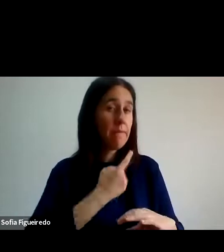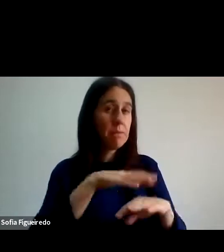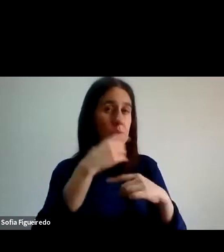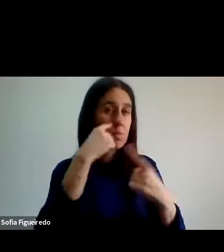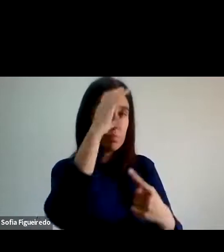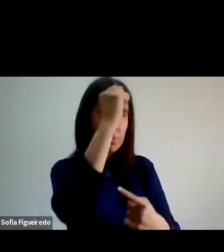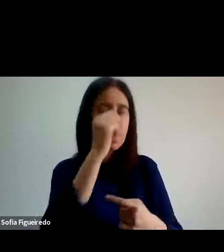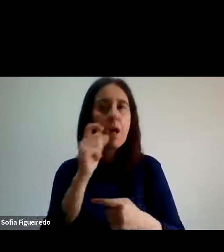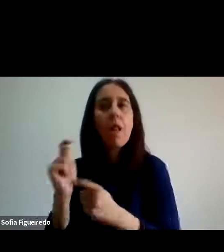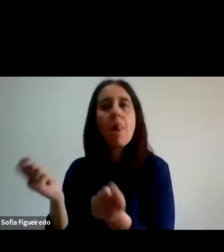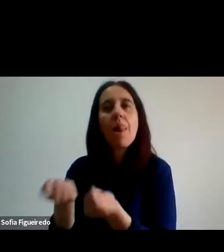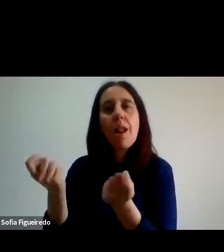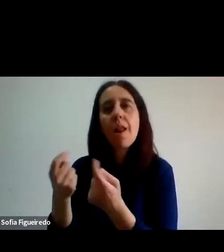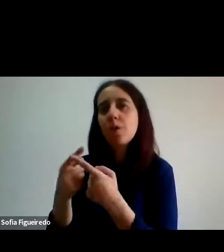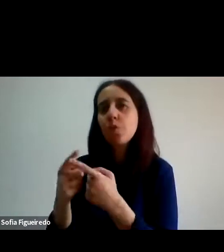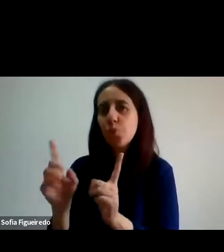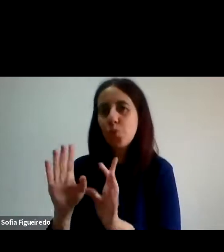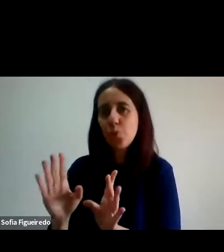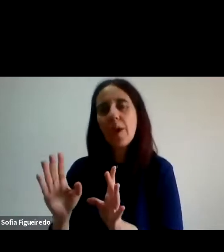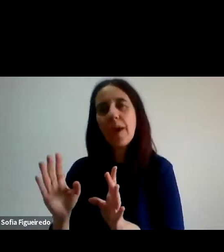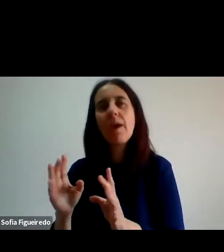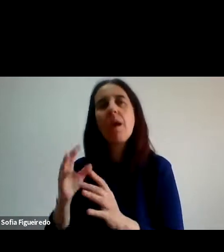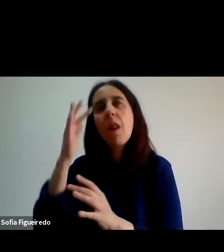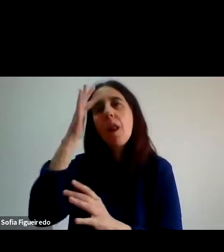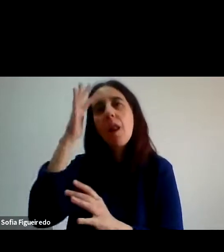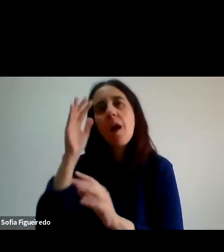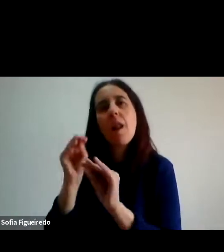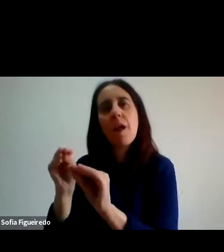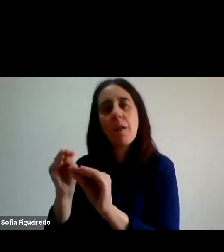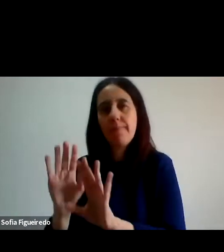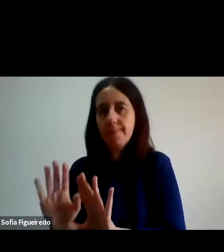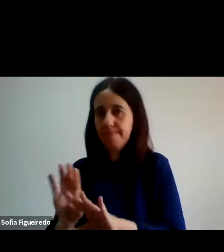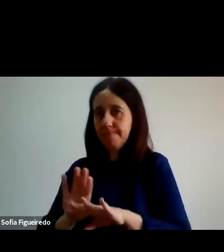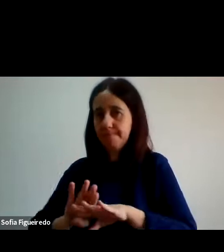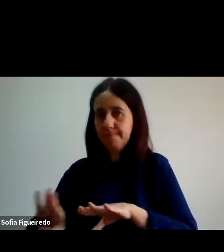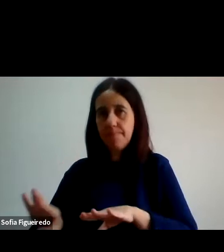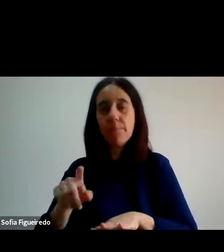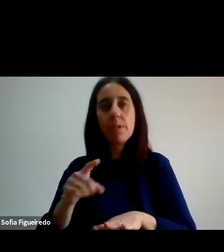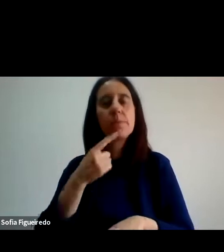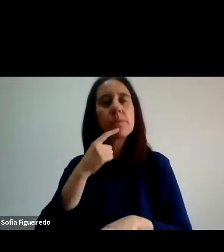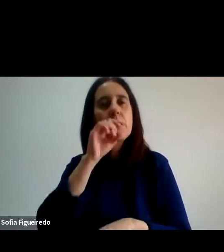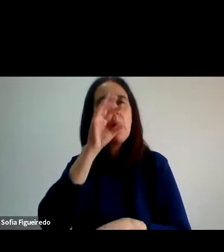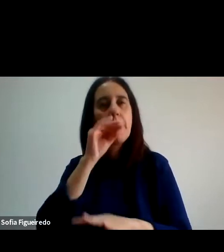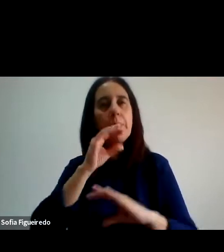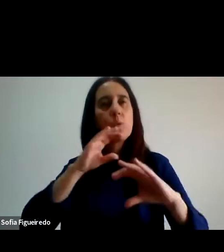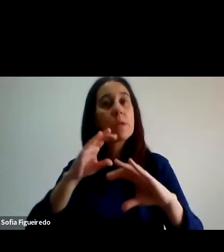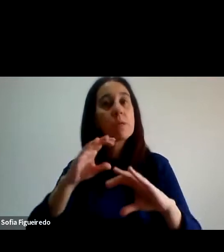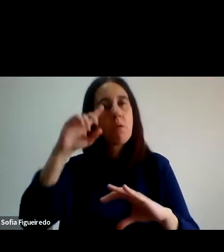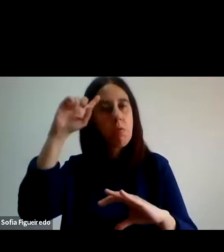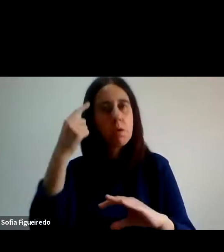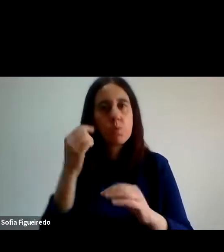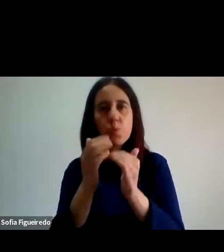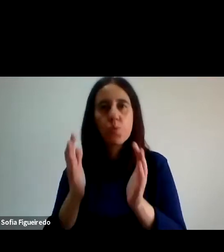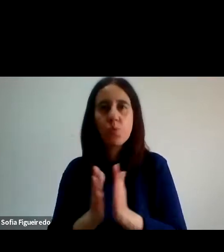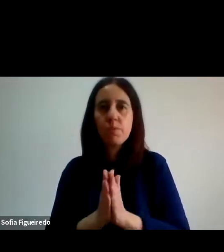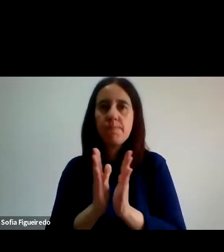Propaganda é outra coisa completamente diferente. É passar uma doutrina. E, portanto, nós temos que perceber que a comunicação temos todos que saber fazer, temos todos que